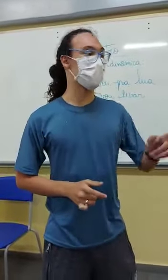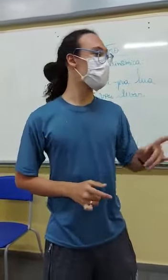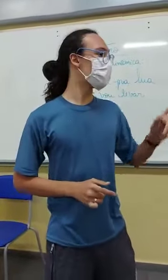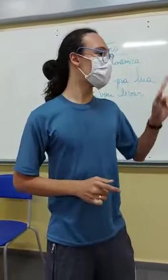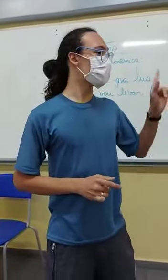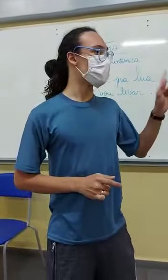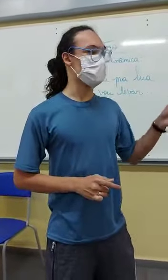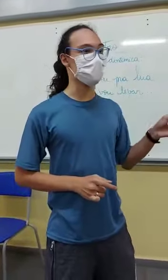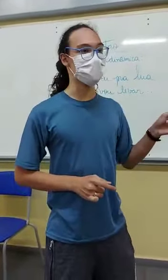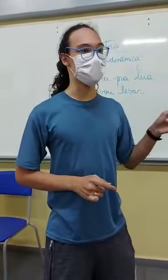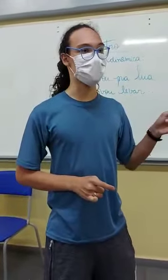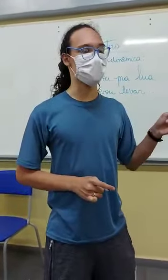papel, minha lixeira.